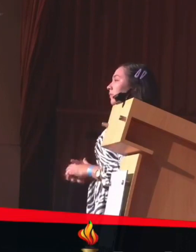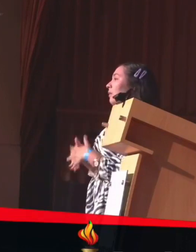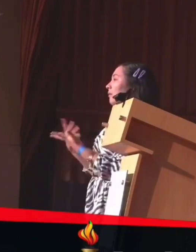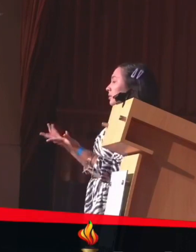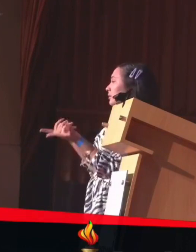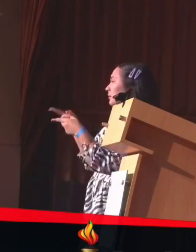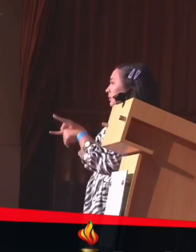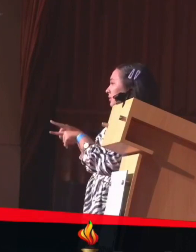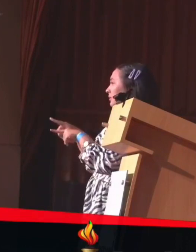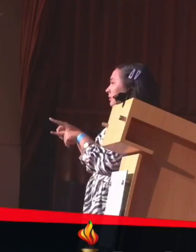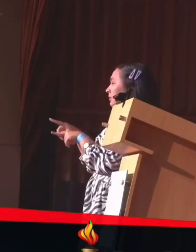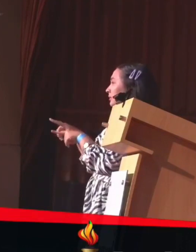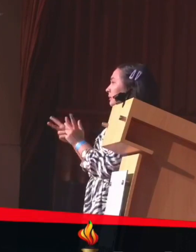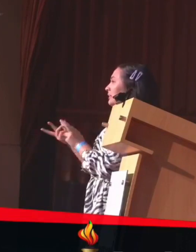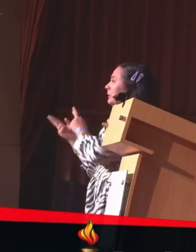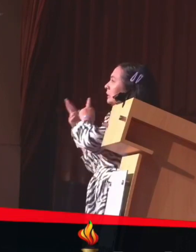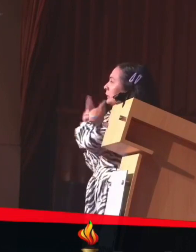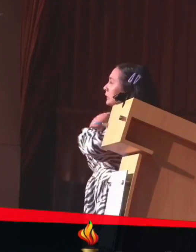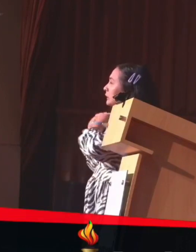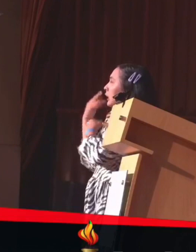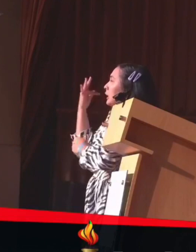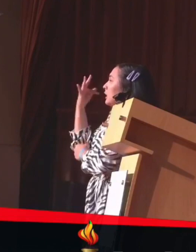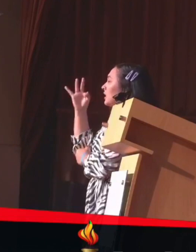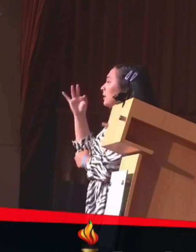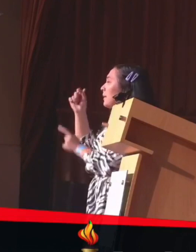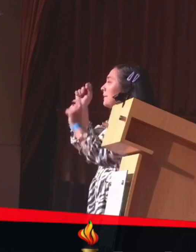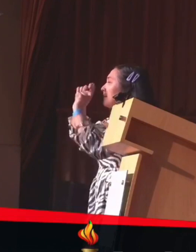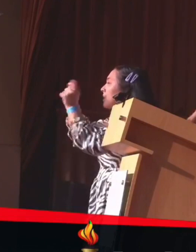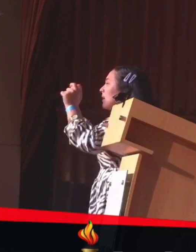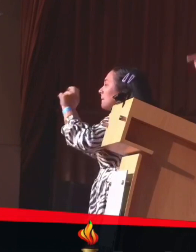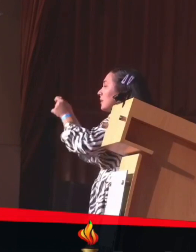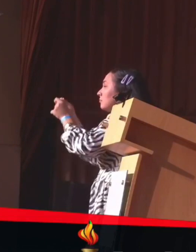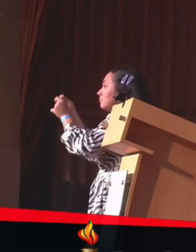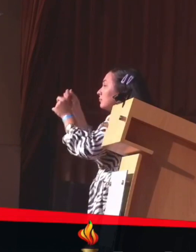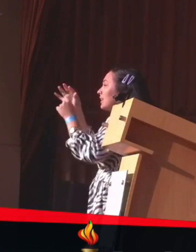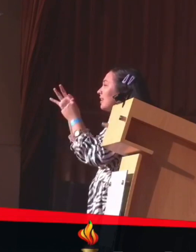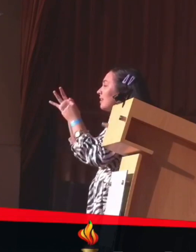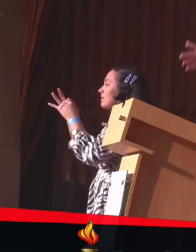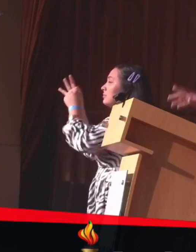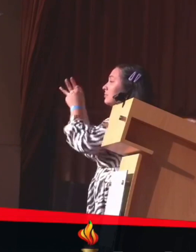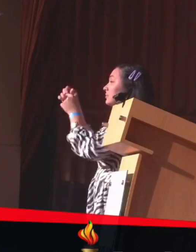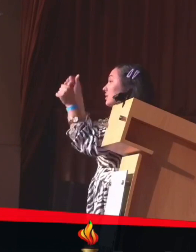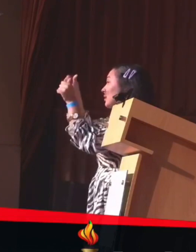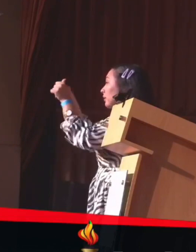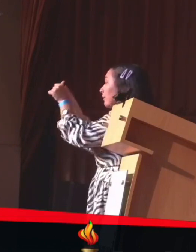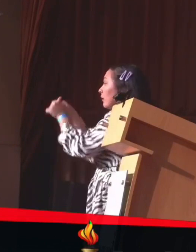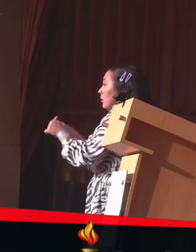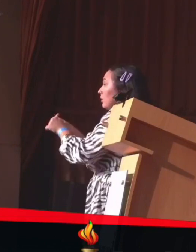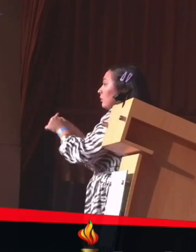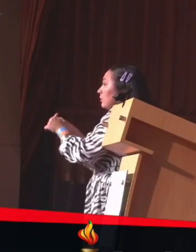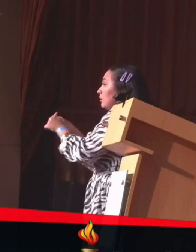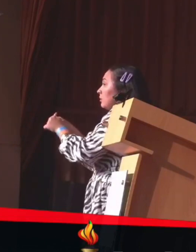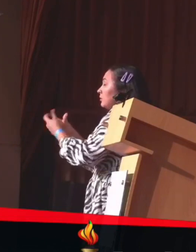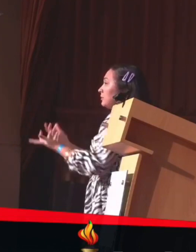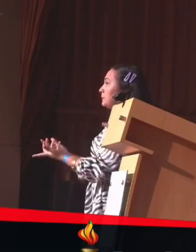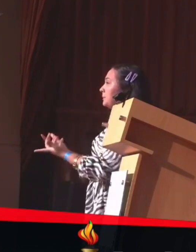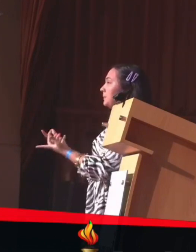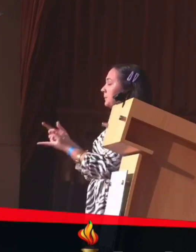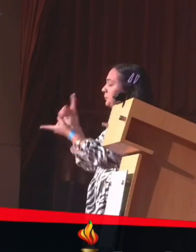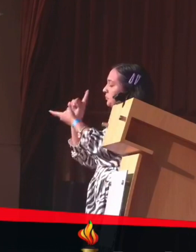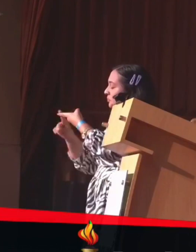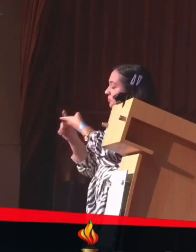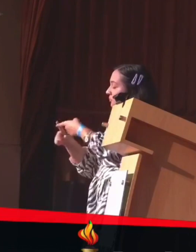hay llamados unipersonales que traspasan los llamados colectivos. En